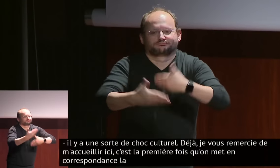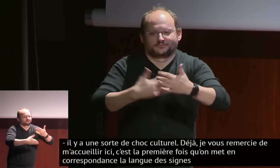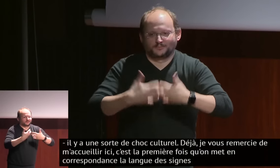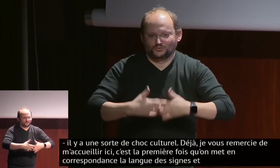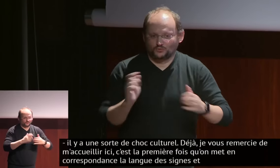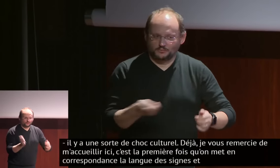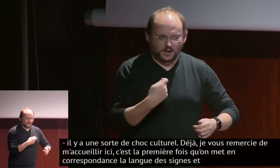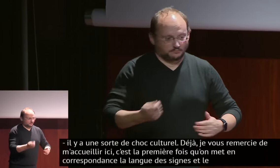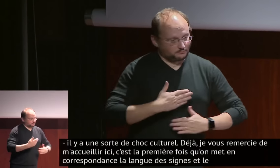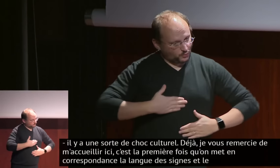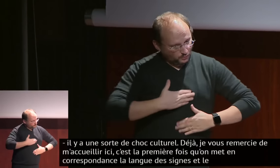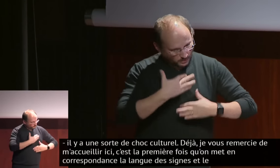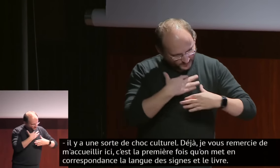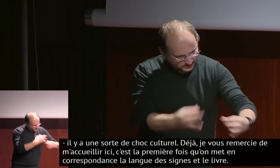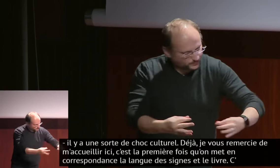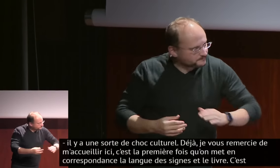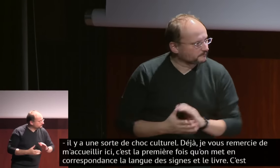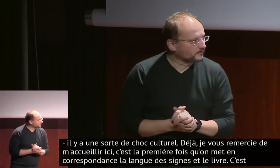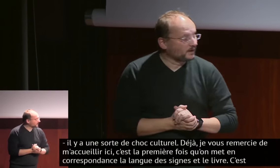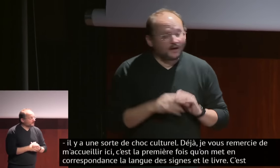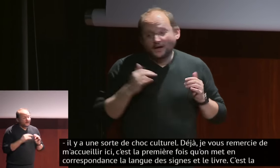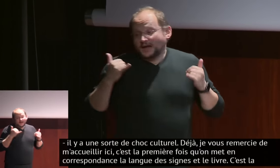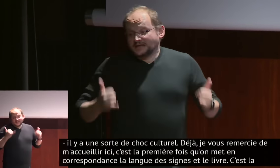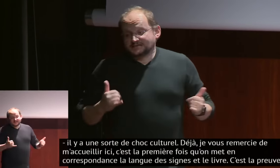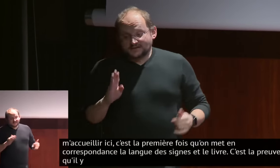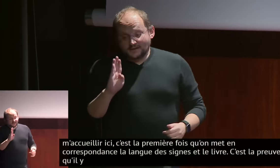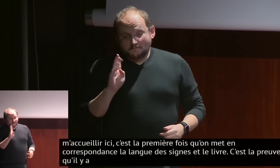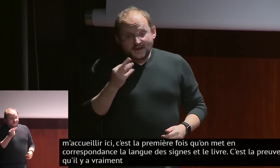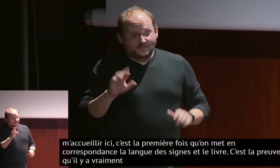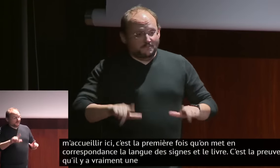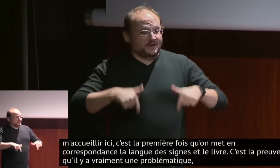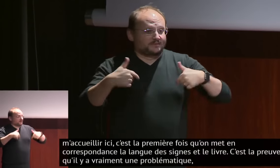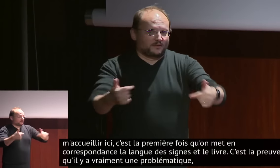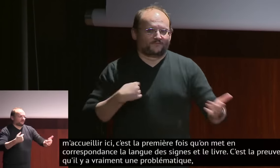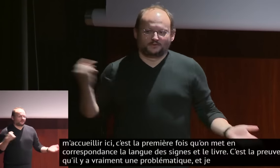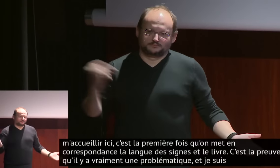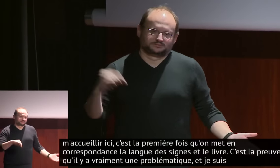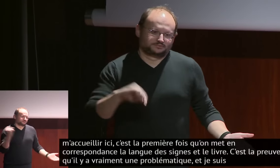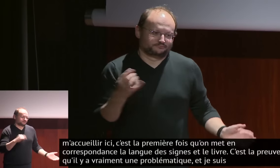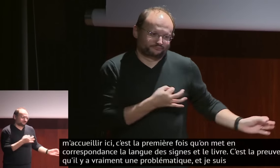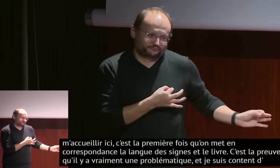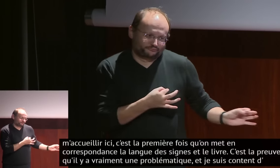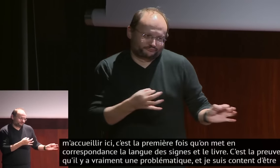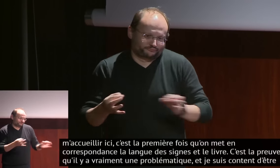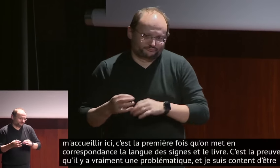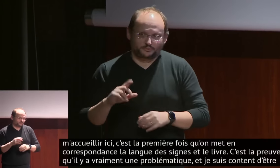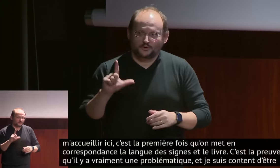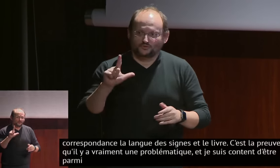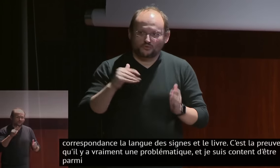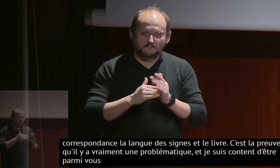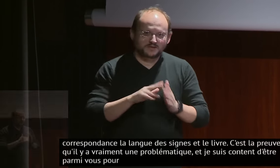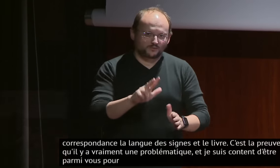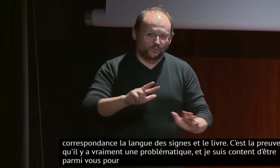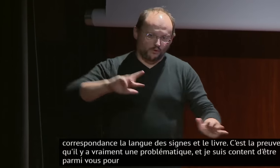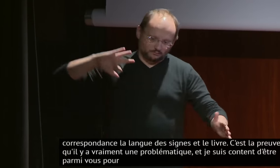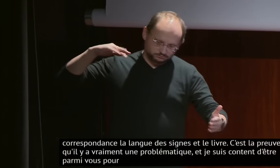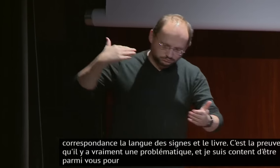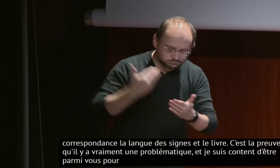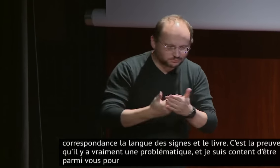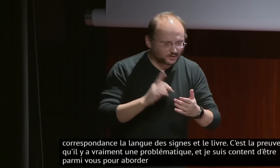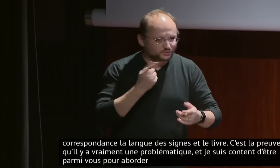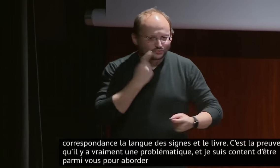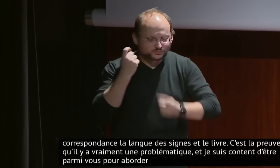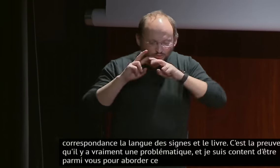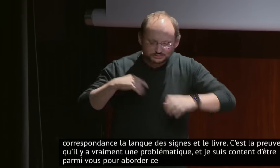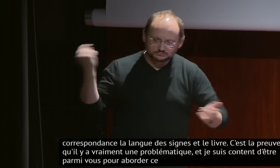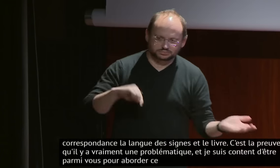une problématique. Et je suis contente d'être avec vous, parmi vous, pour aborder ce thème-là.